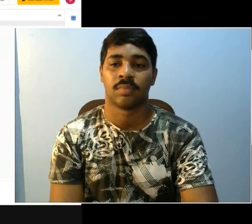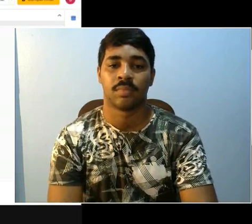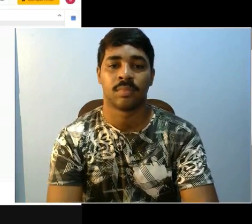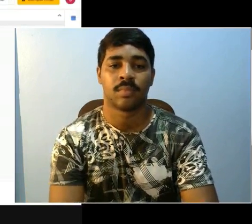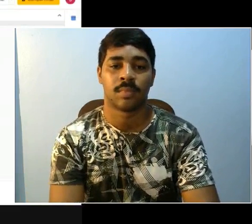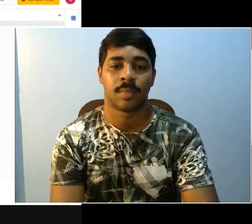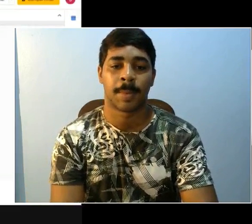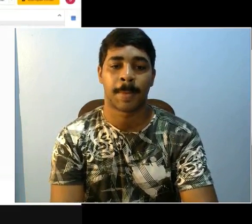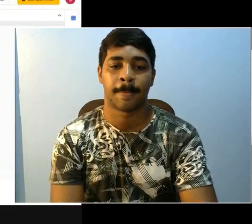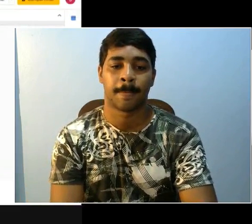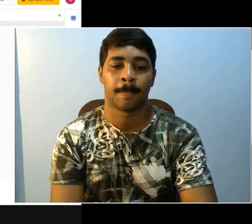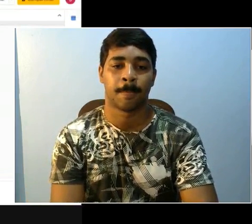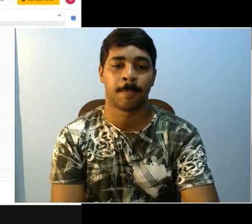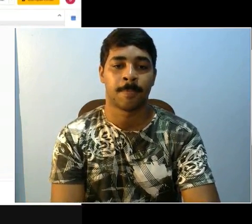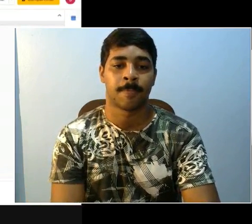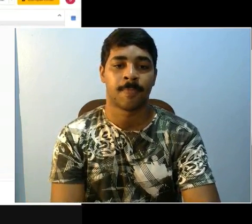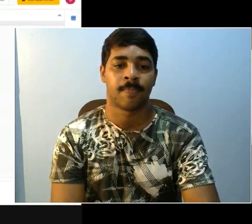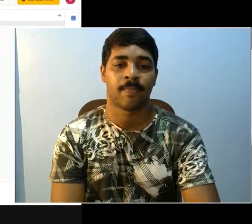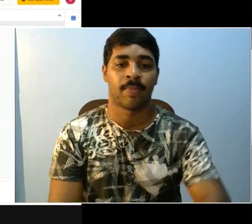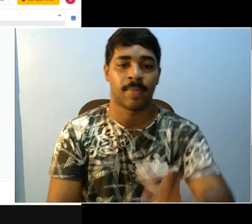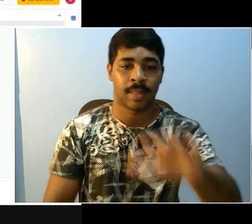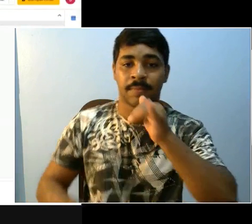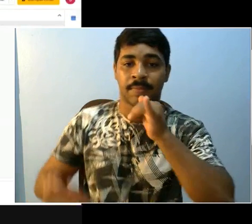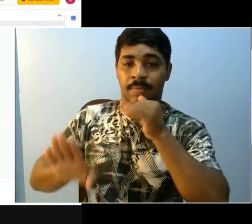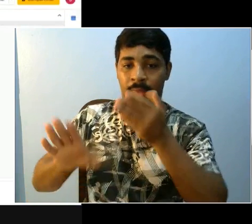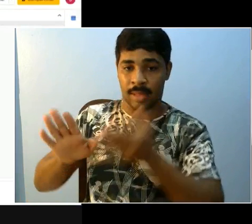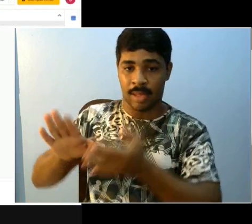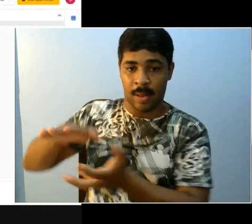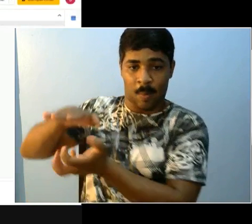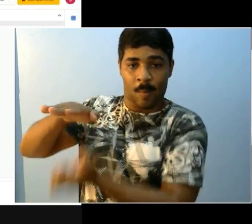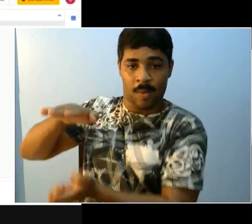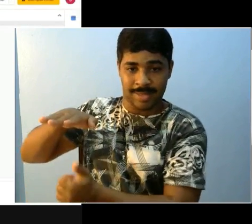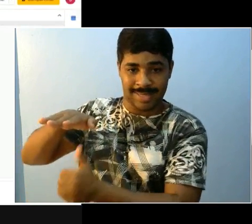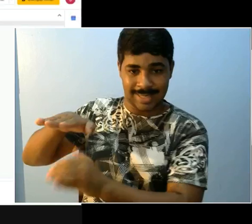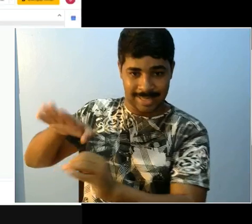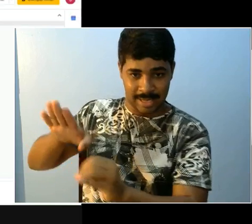Sim. E se eu aplicar 90?